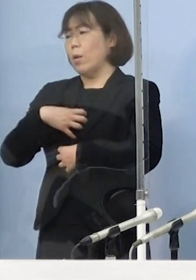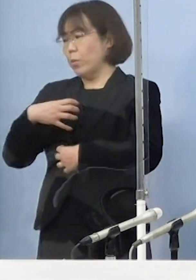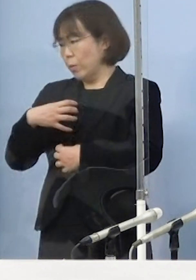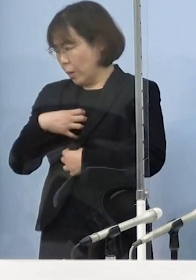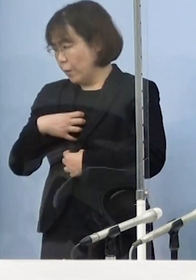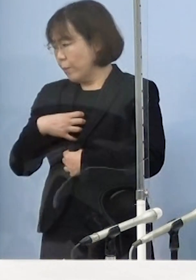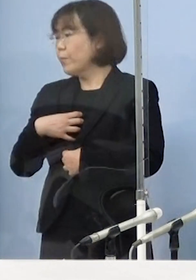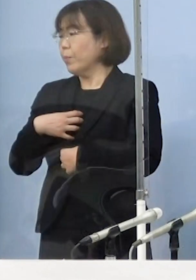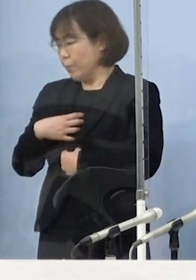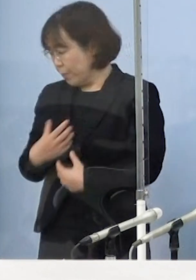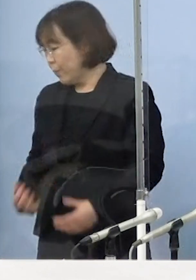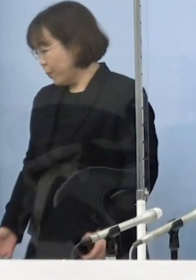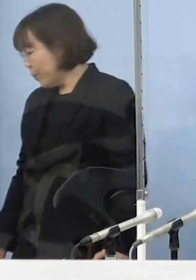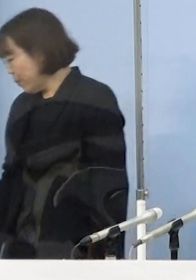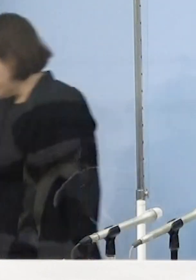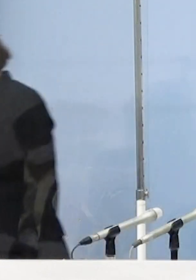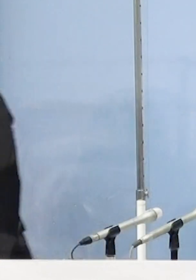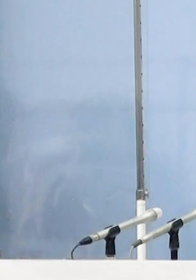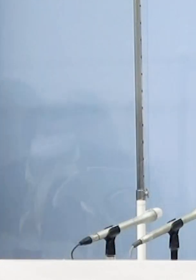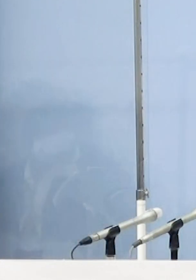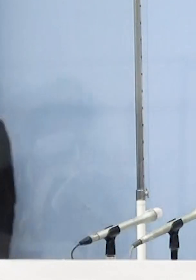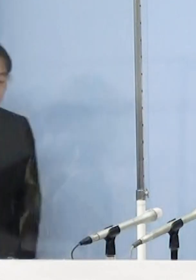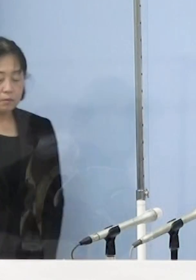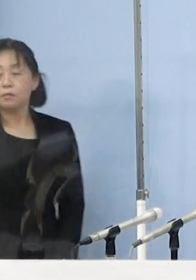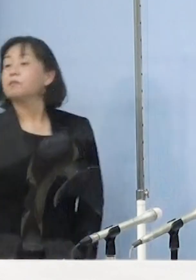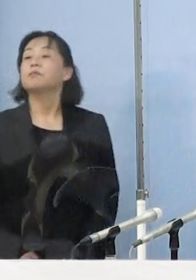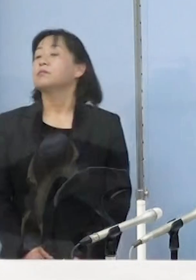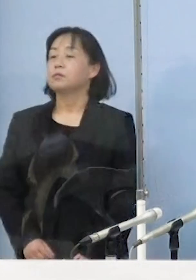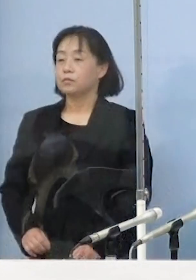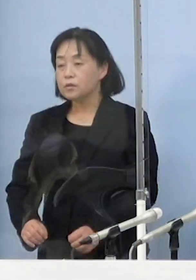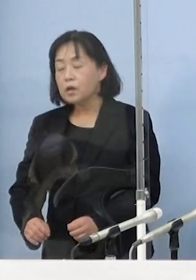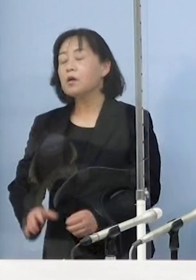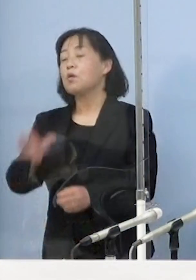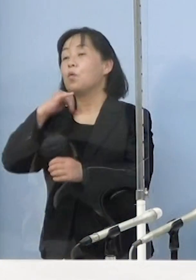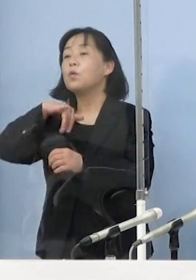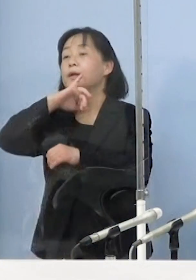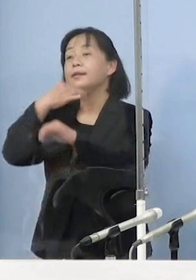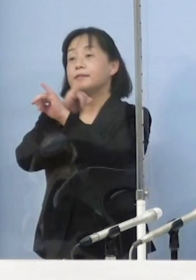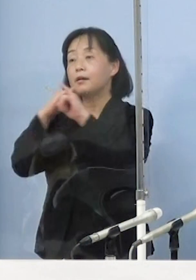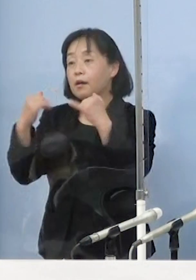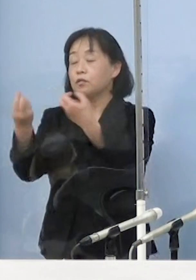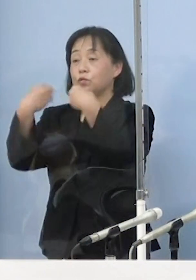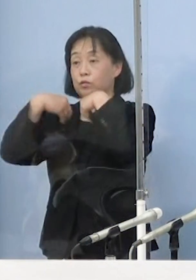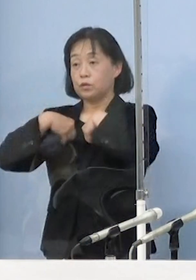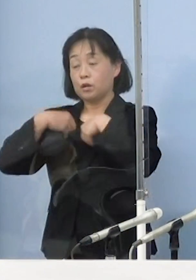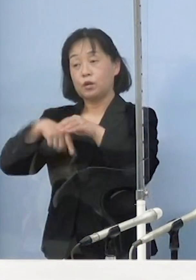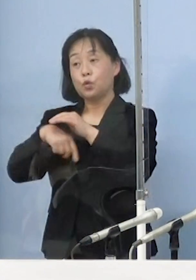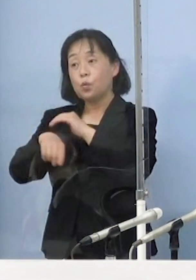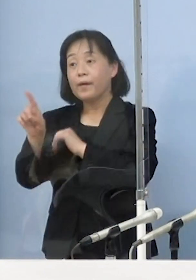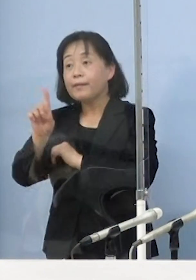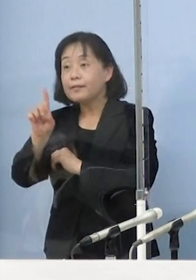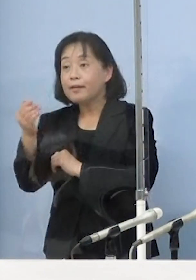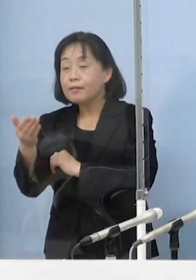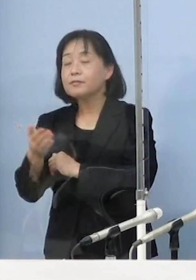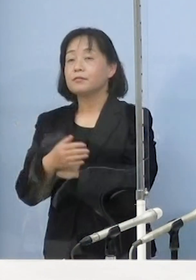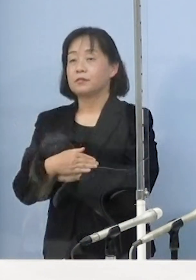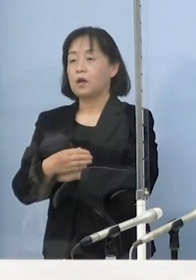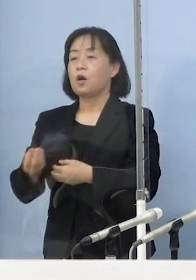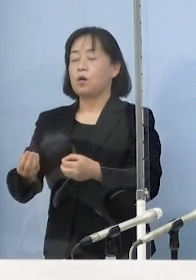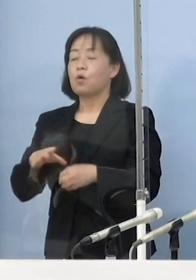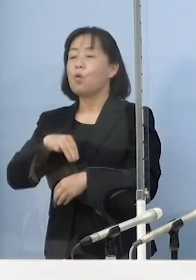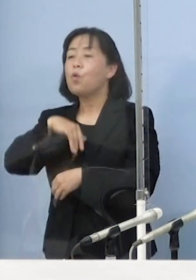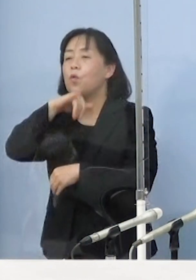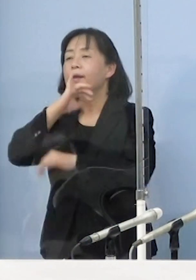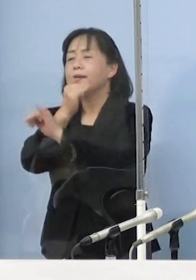で、もう一つ、じゃあなんでこれだけ高齢者の方がかかっちゃったのかと。で、一般に高齢者の皆さん方は非常に